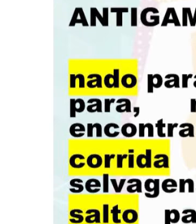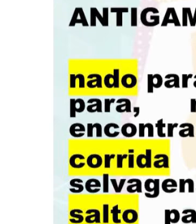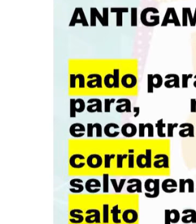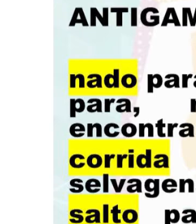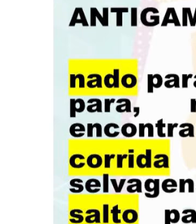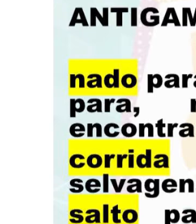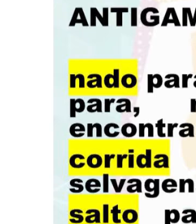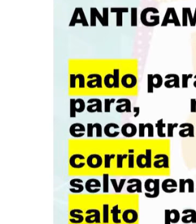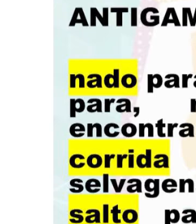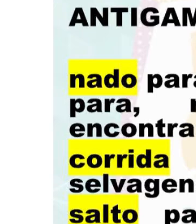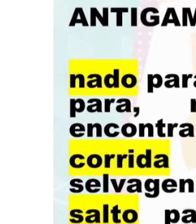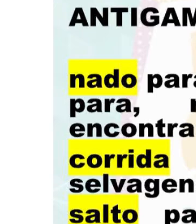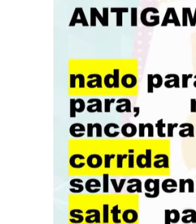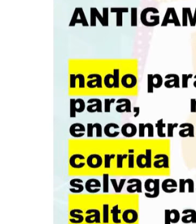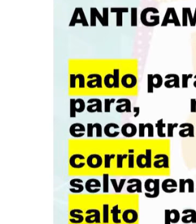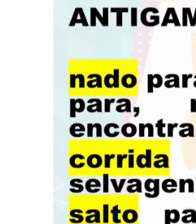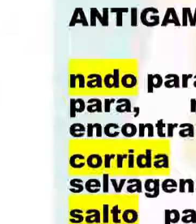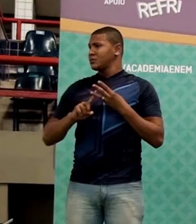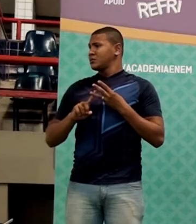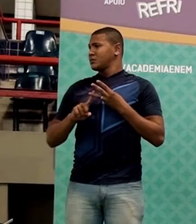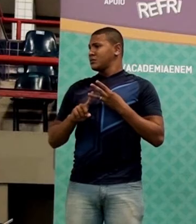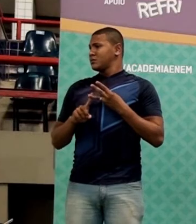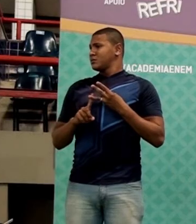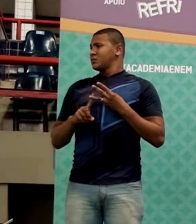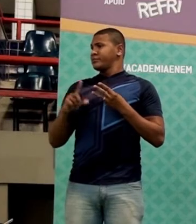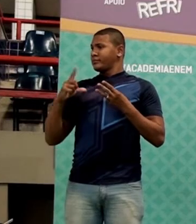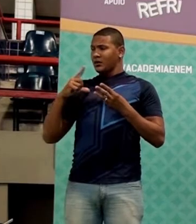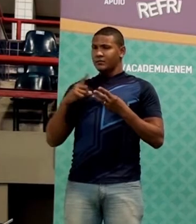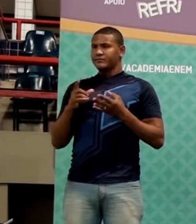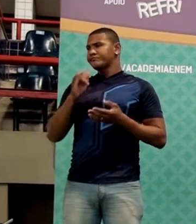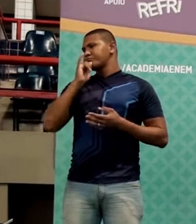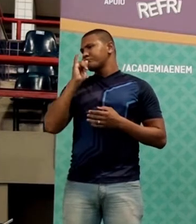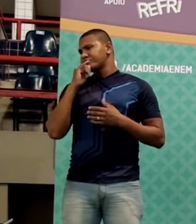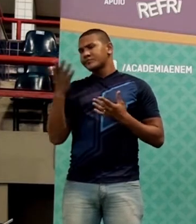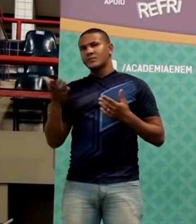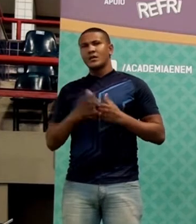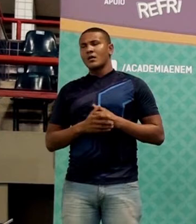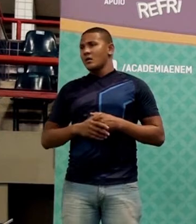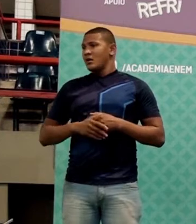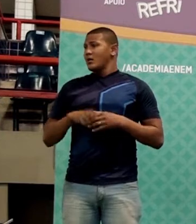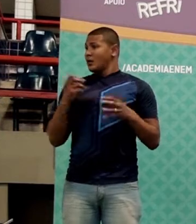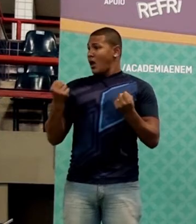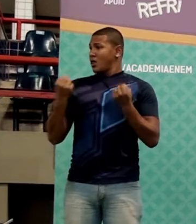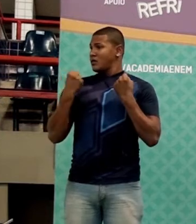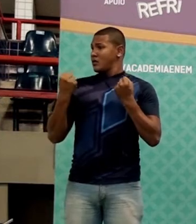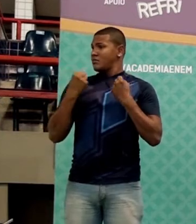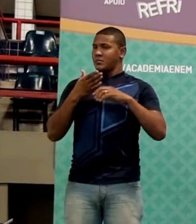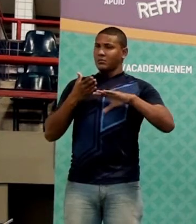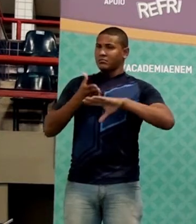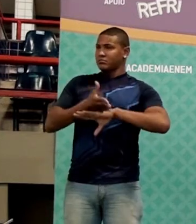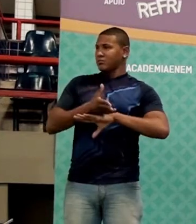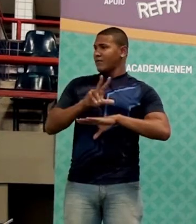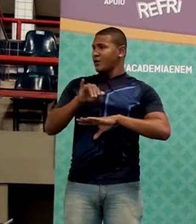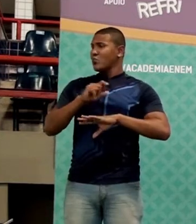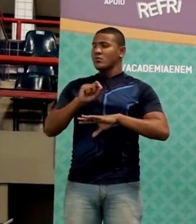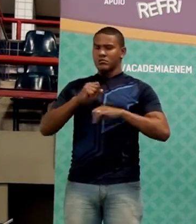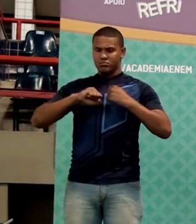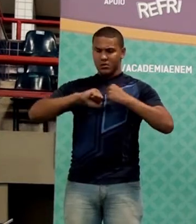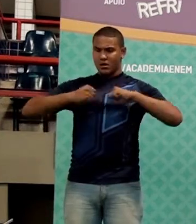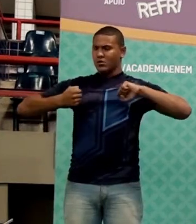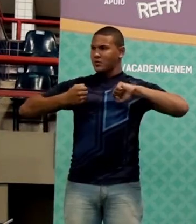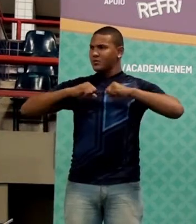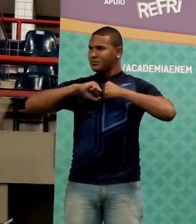os bloqueios, né? Na academia, quando a gente chega, o professor manda fazer um alongamento, depois